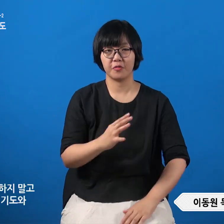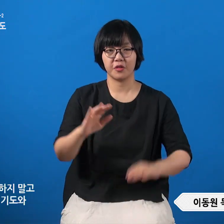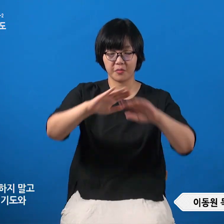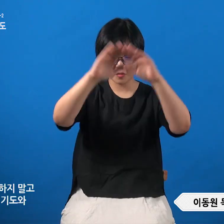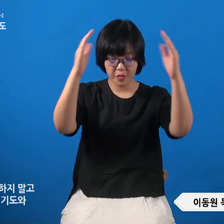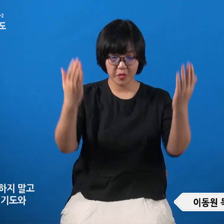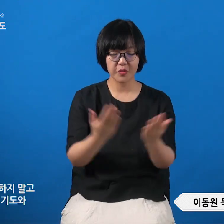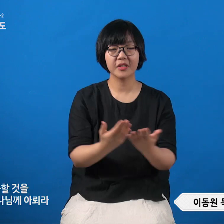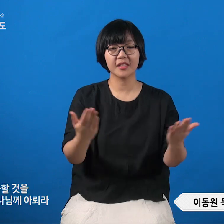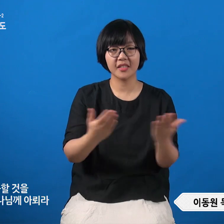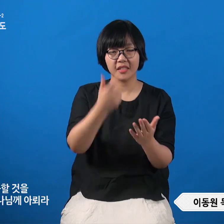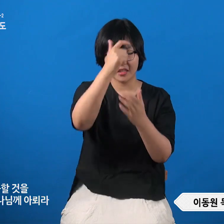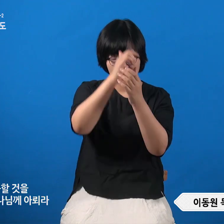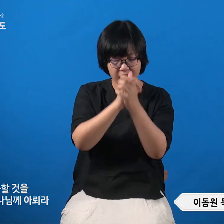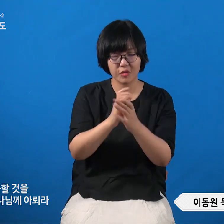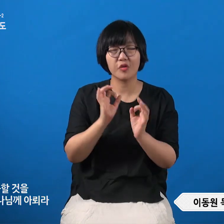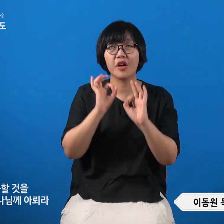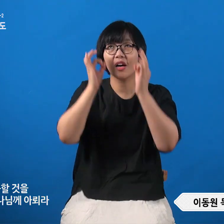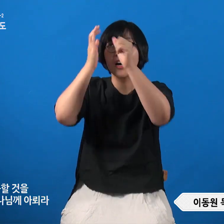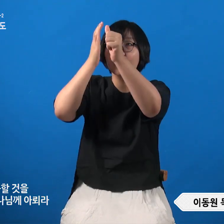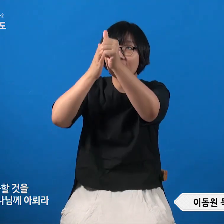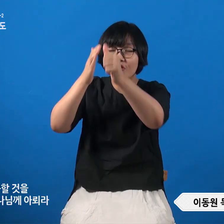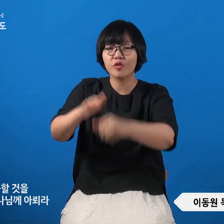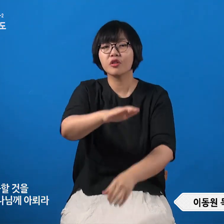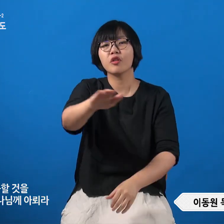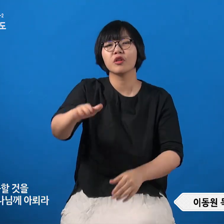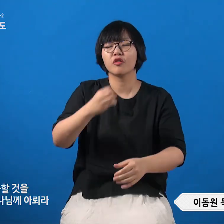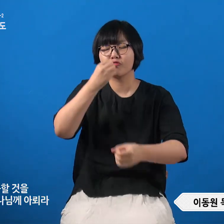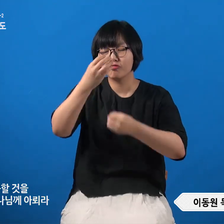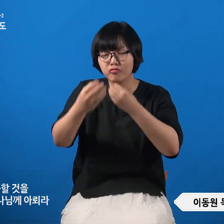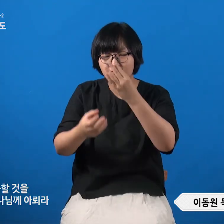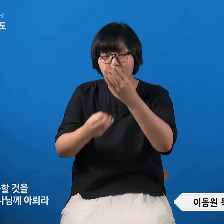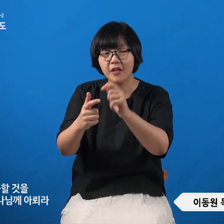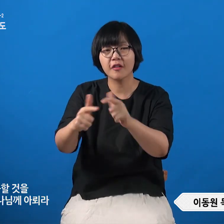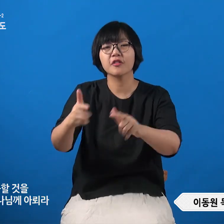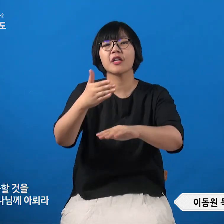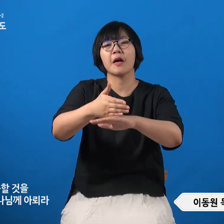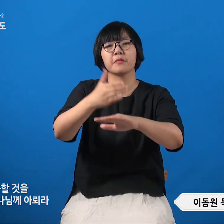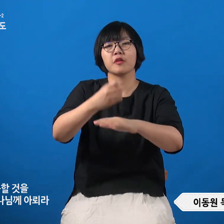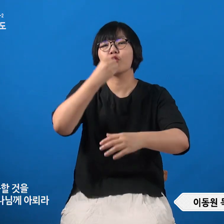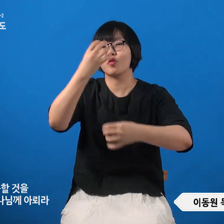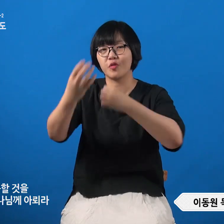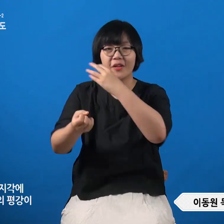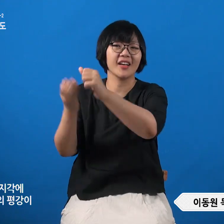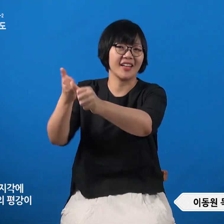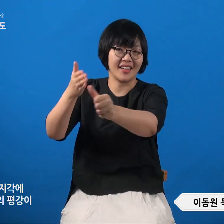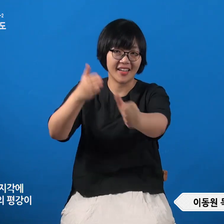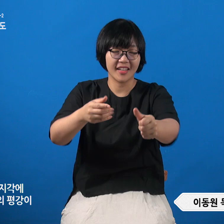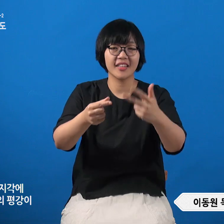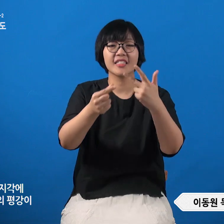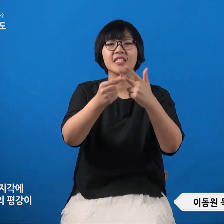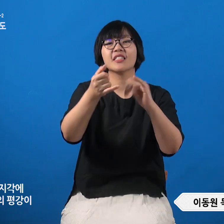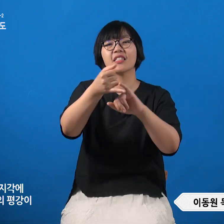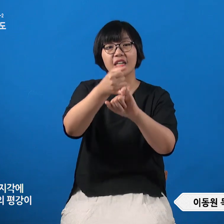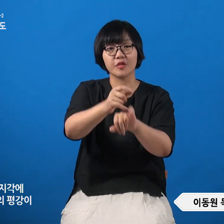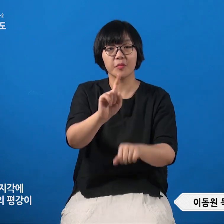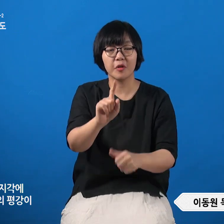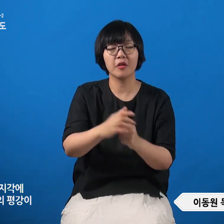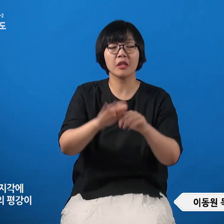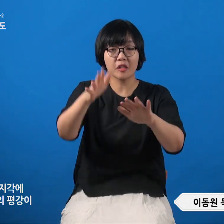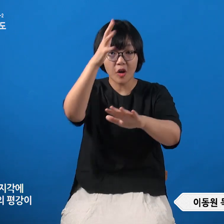모든 일에 기도와 간구로 너희의 구할 것을 감사함으로 하나님께 아뢰라. 7절 약속이에요.